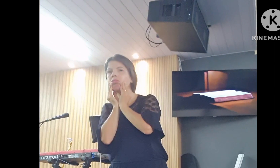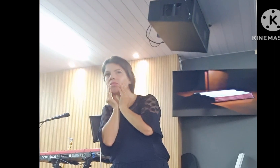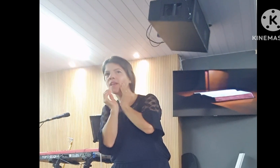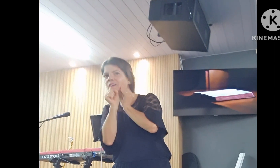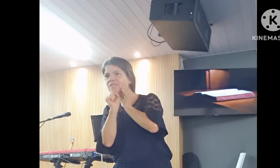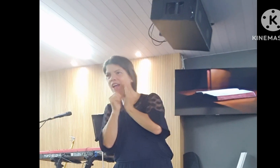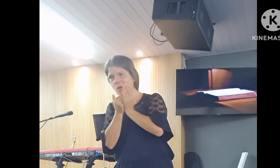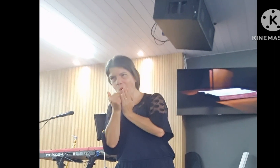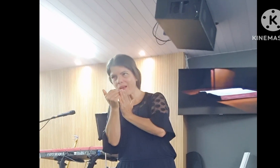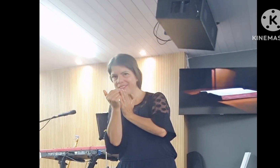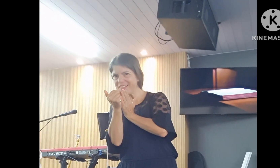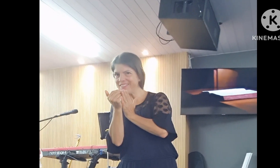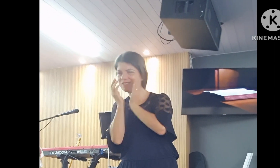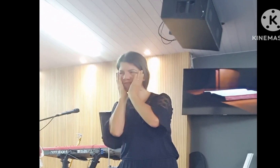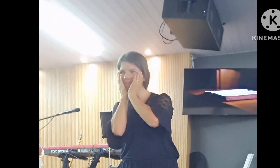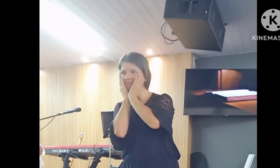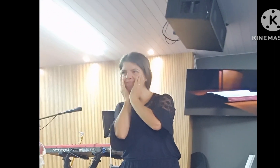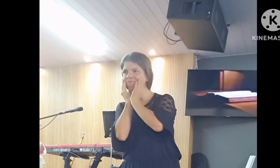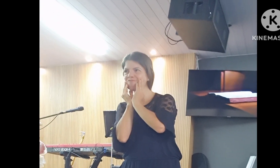Nós estamos envelhecendo.